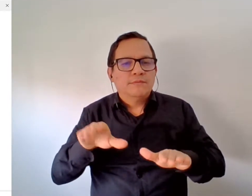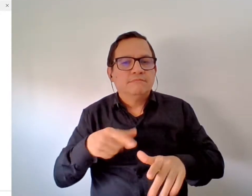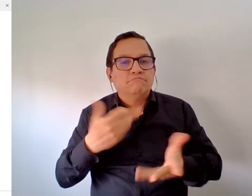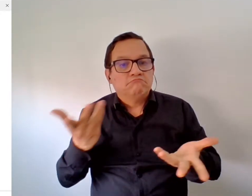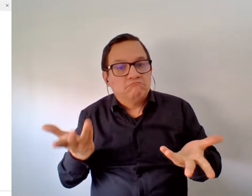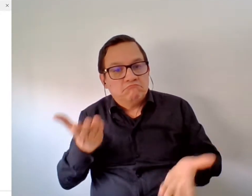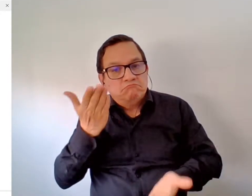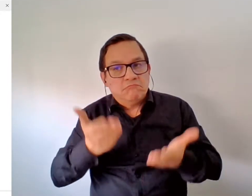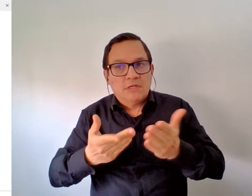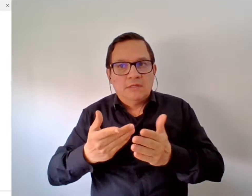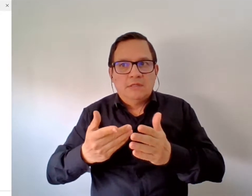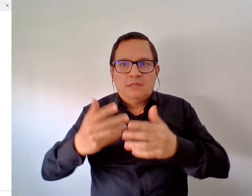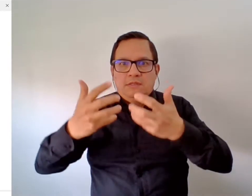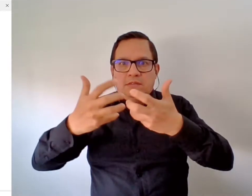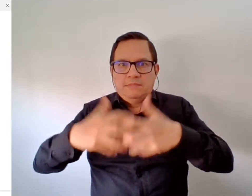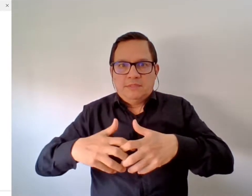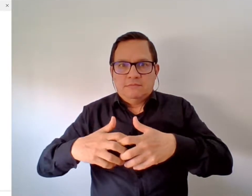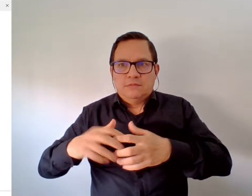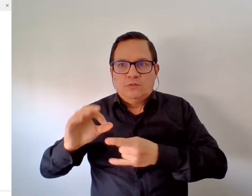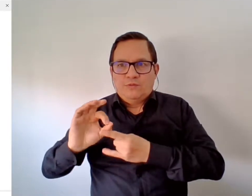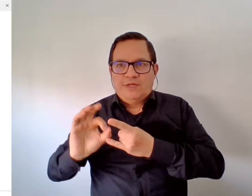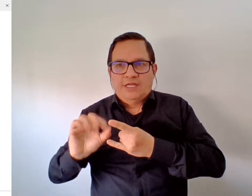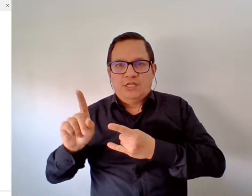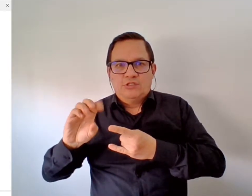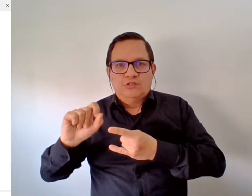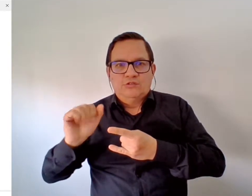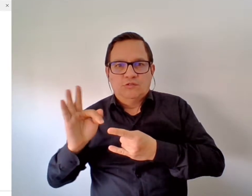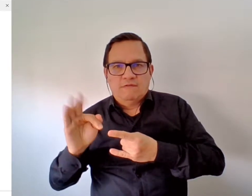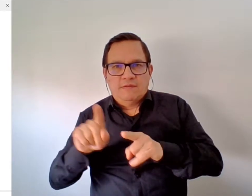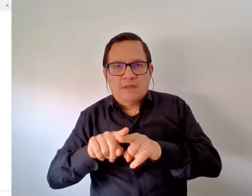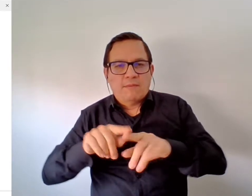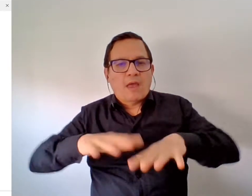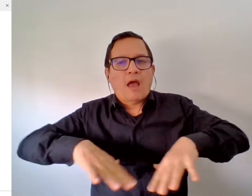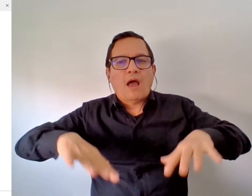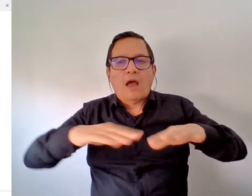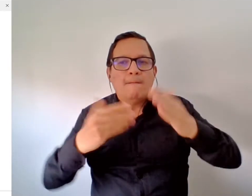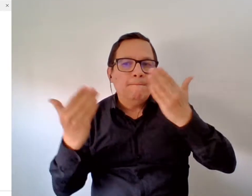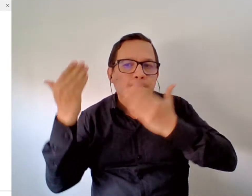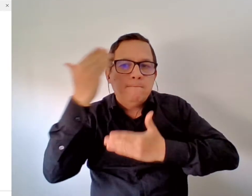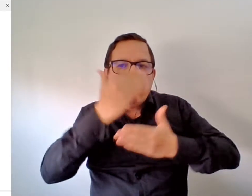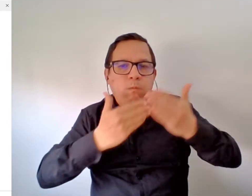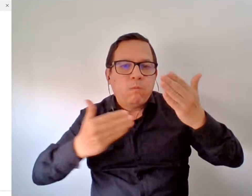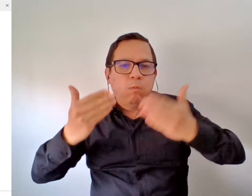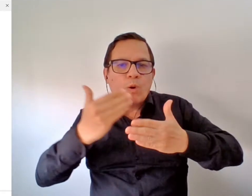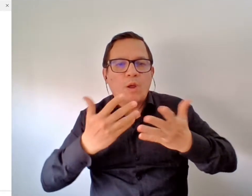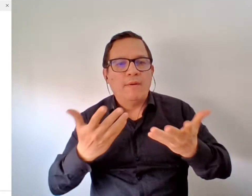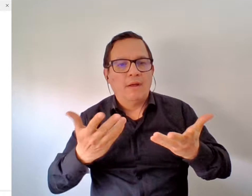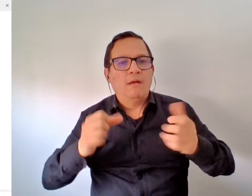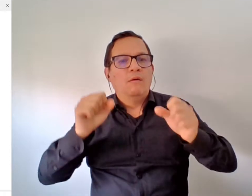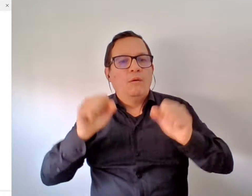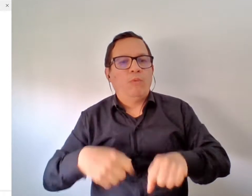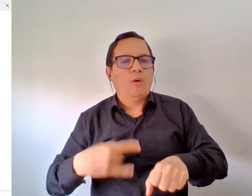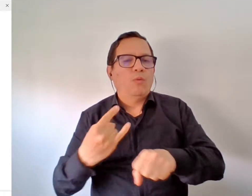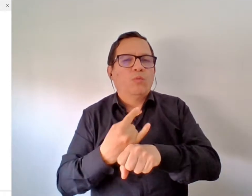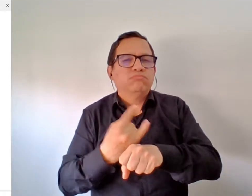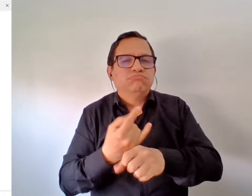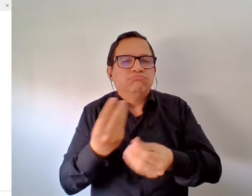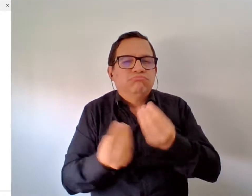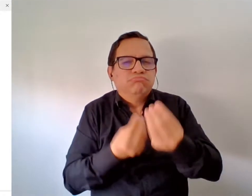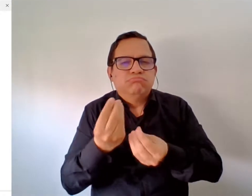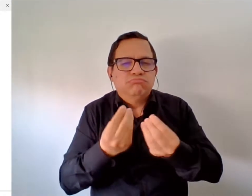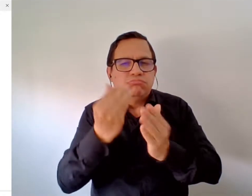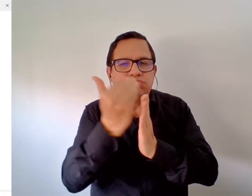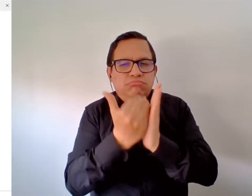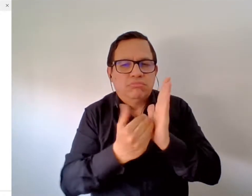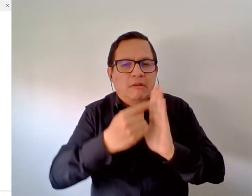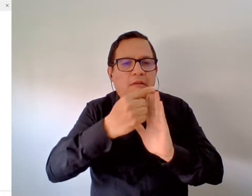Según el requerimiento se debe generar un ambiente de prueba, para lo cual se debe realizar lo